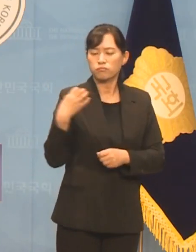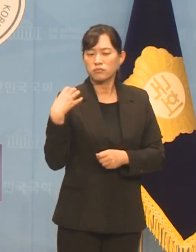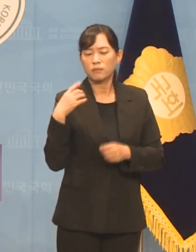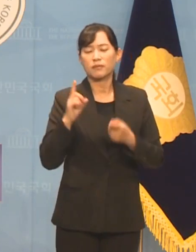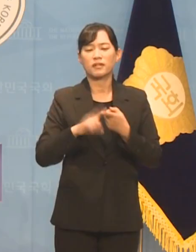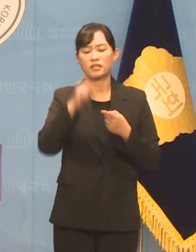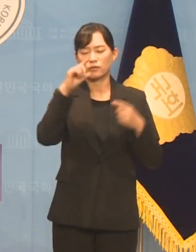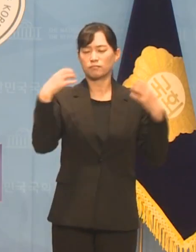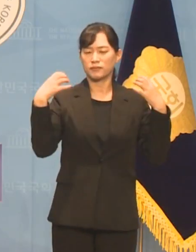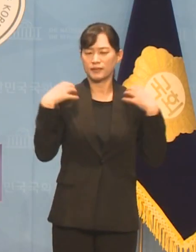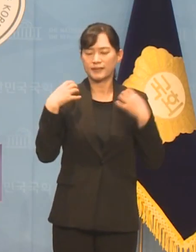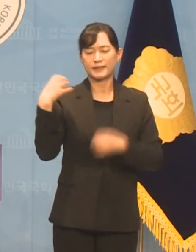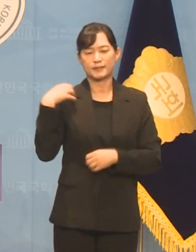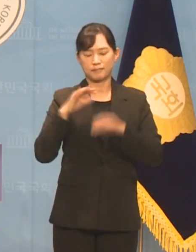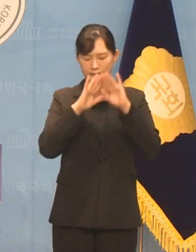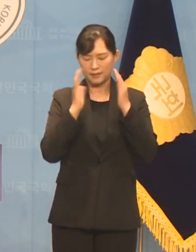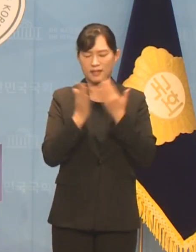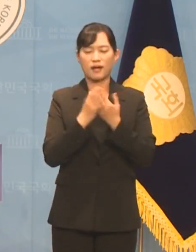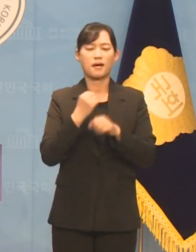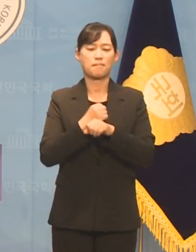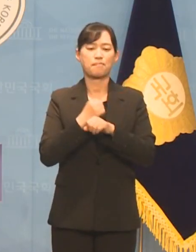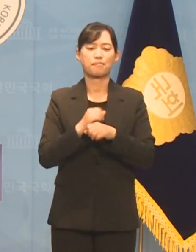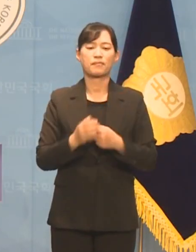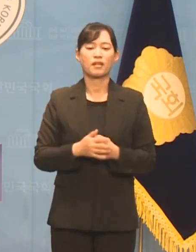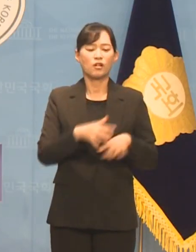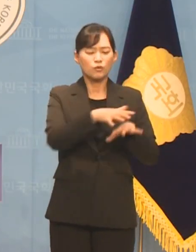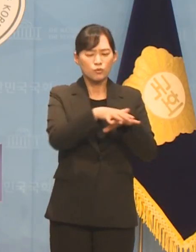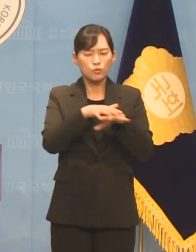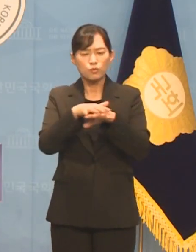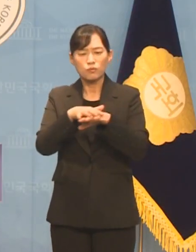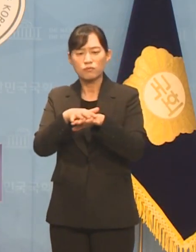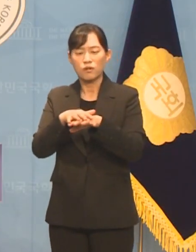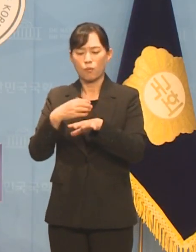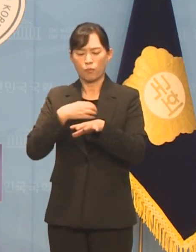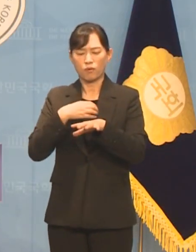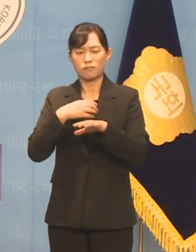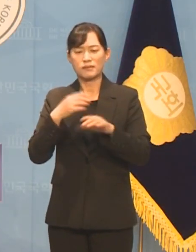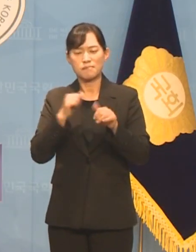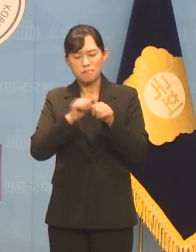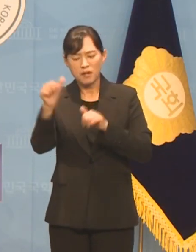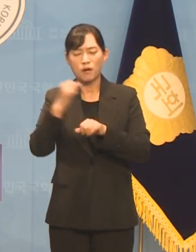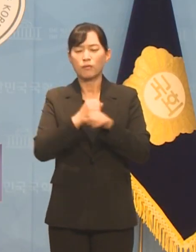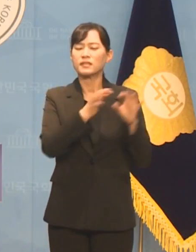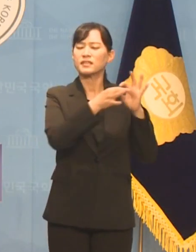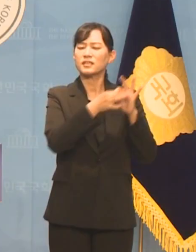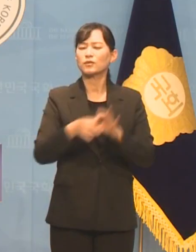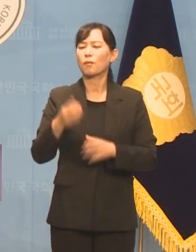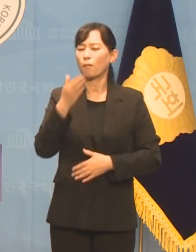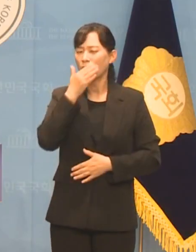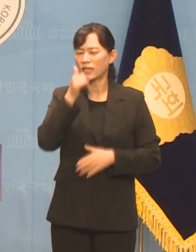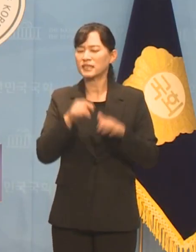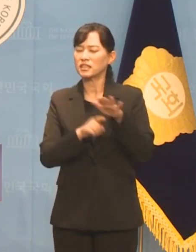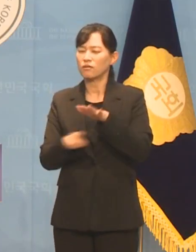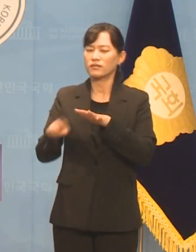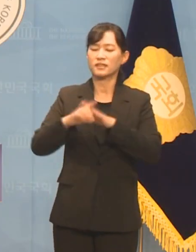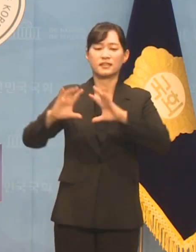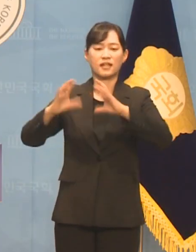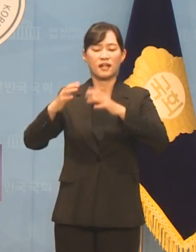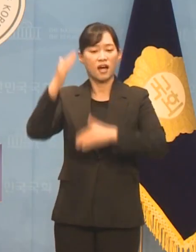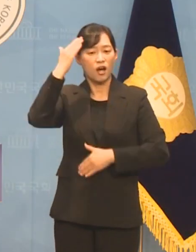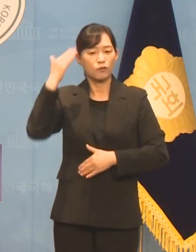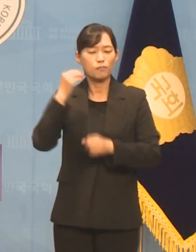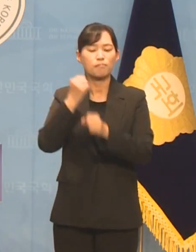책임을 다하겠습니다. 구조적 위기를 극복하고 지속 가능한 선진국